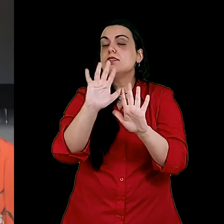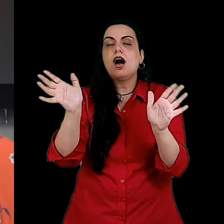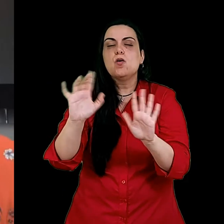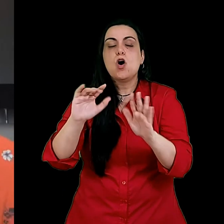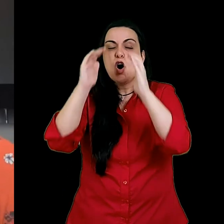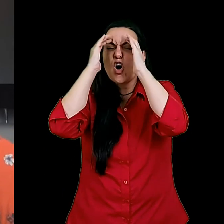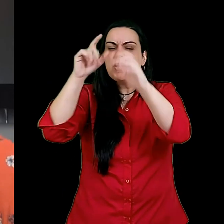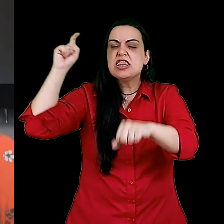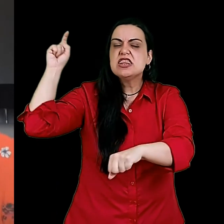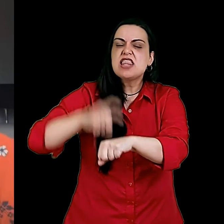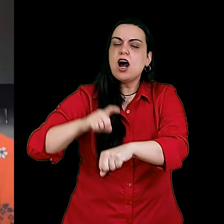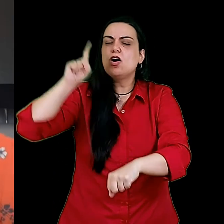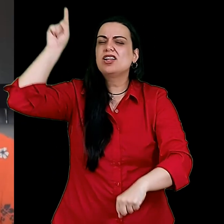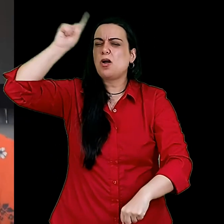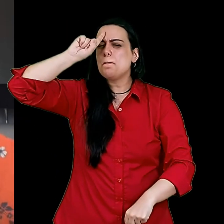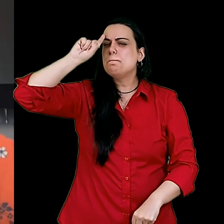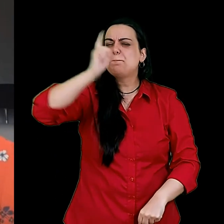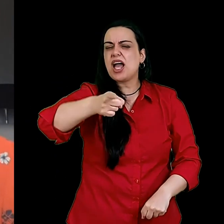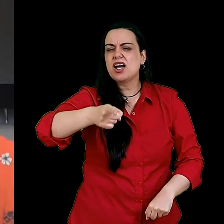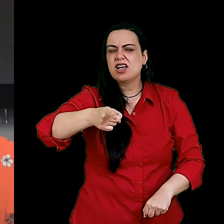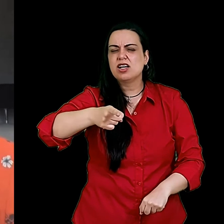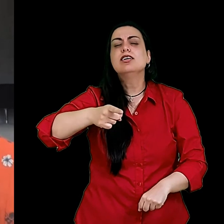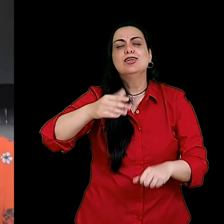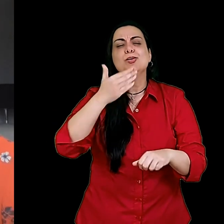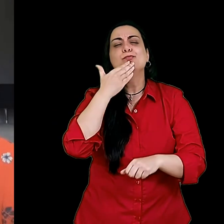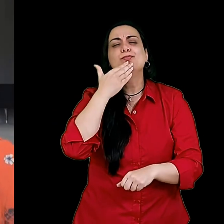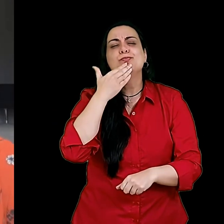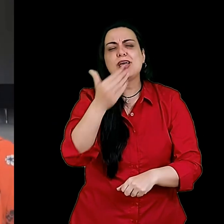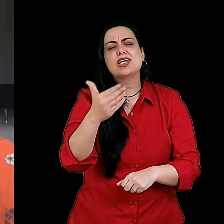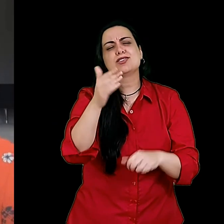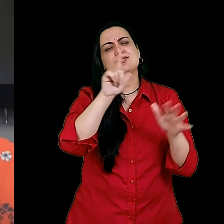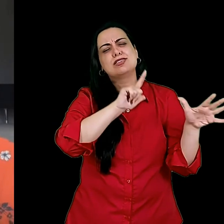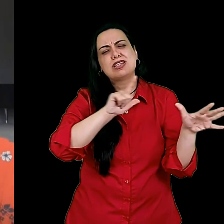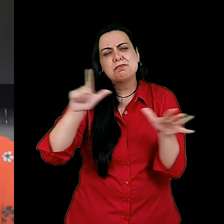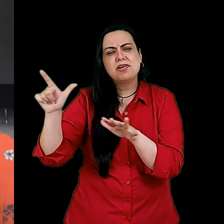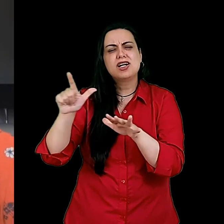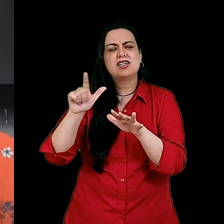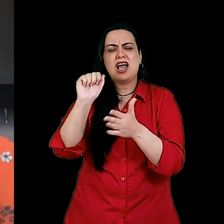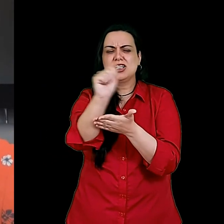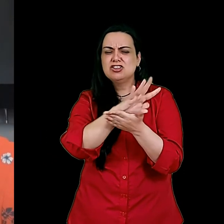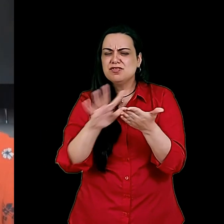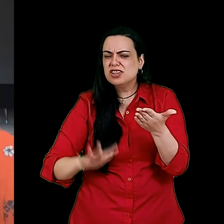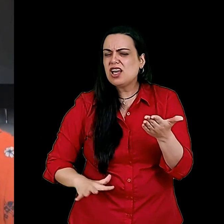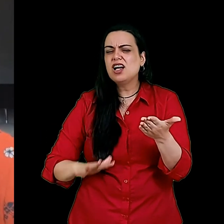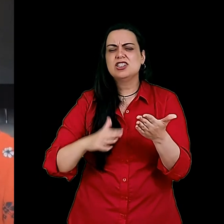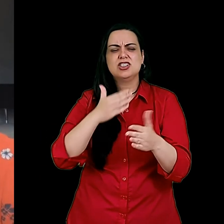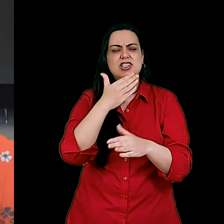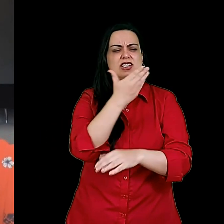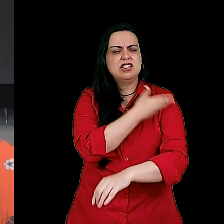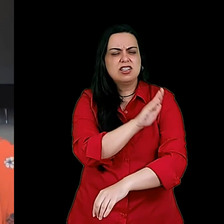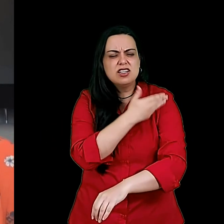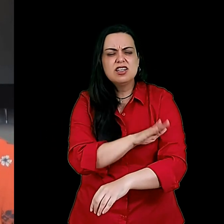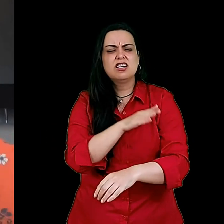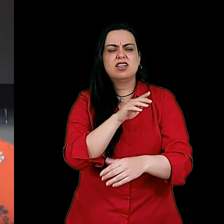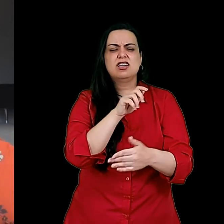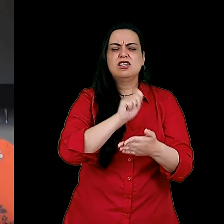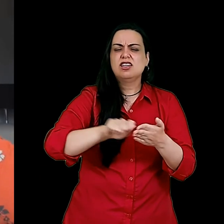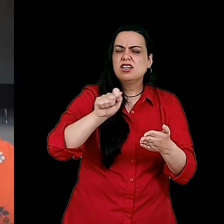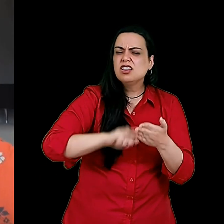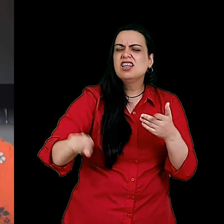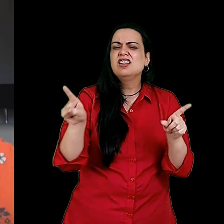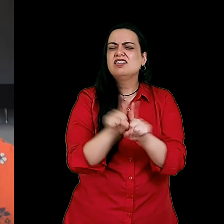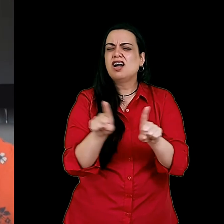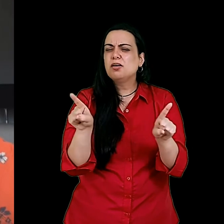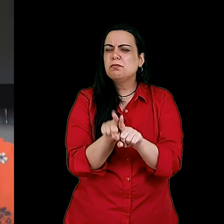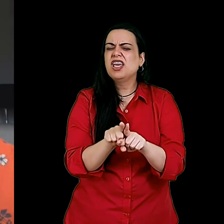der, mas elas estão aqui para obedecer o teu comando na hora que o Senhor liberar o comando. Por isso eu te peço nesta semana de